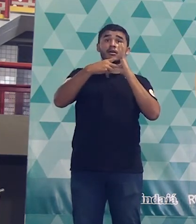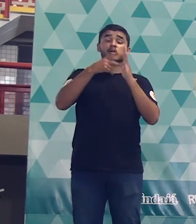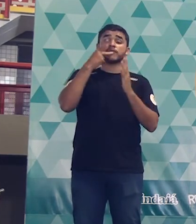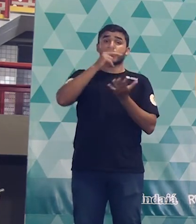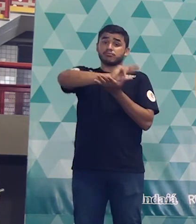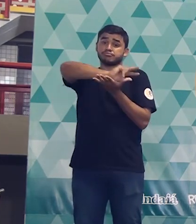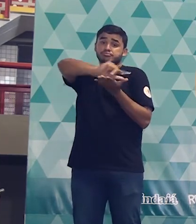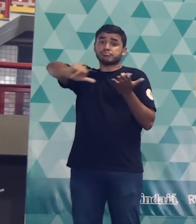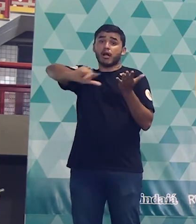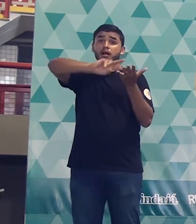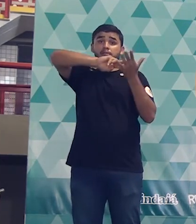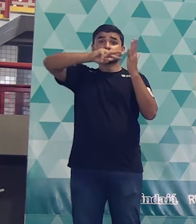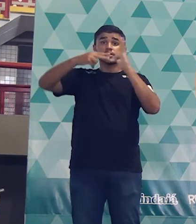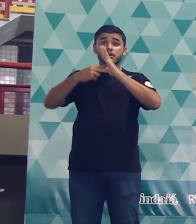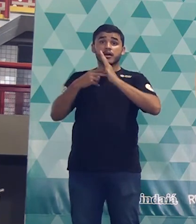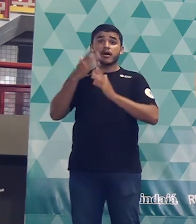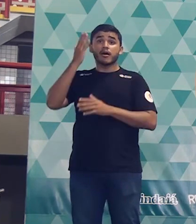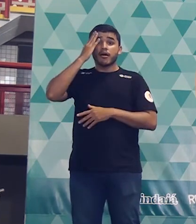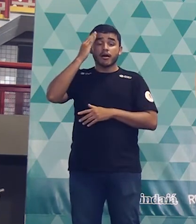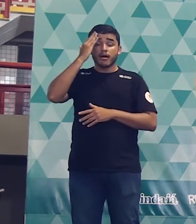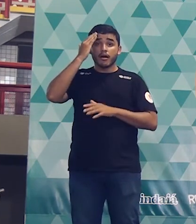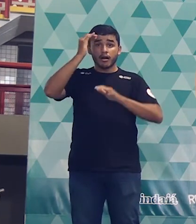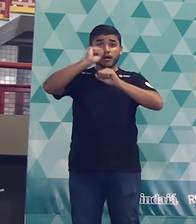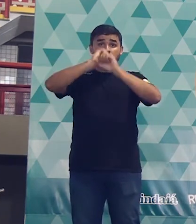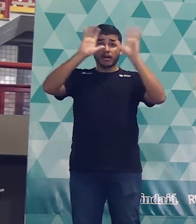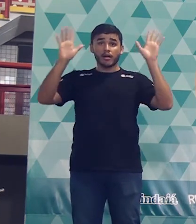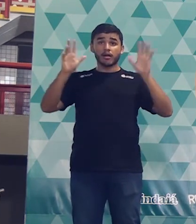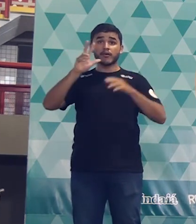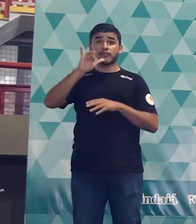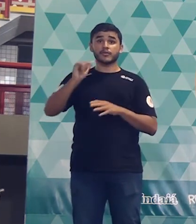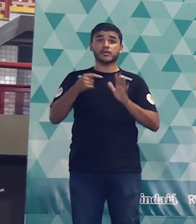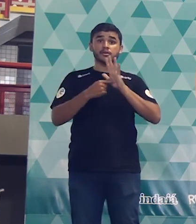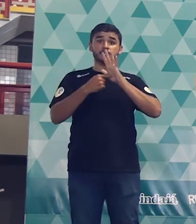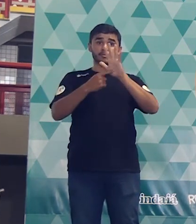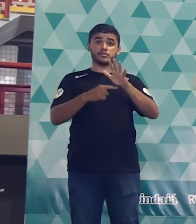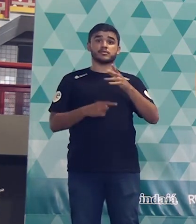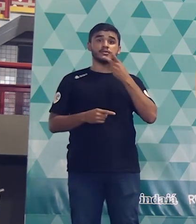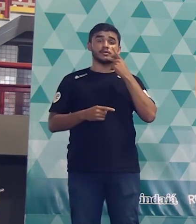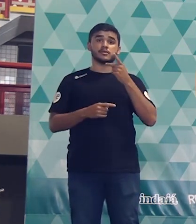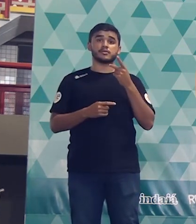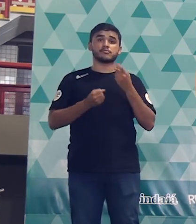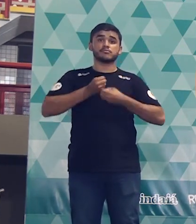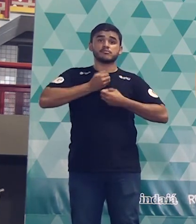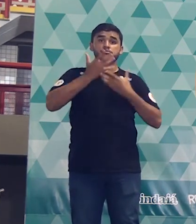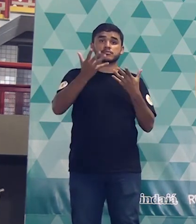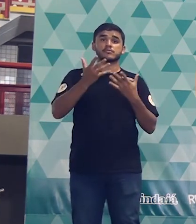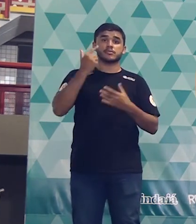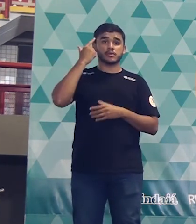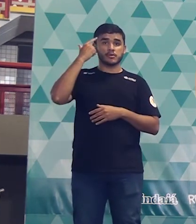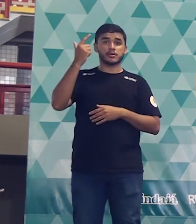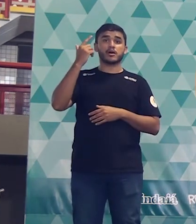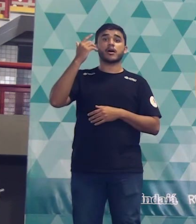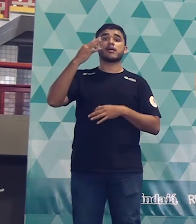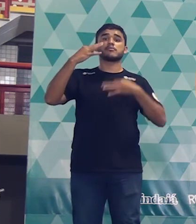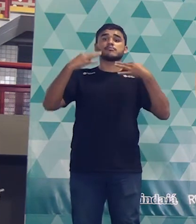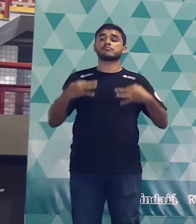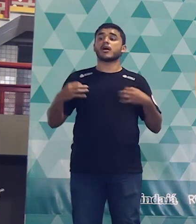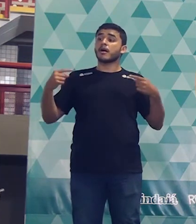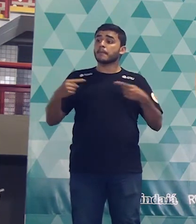Ou seja, quando eu vou inferir o significado de uma palavra ou de uma expressão, eu vou considerar